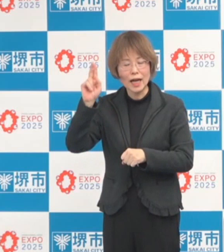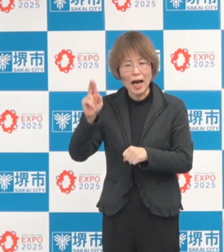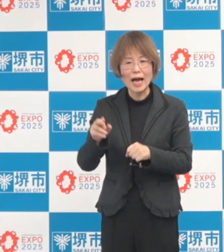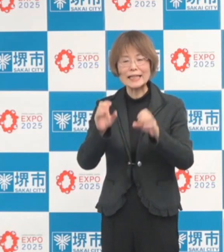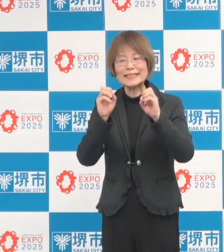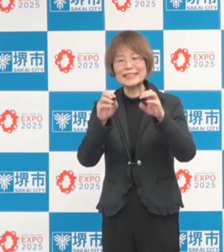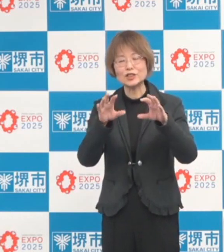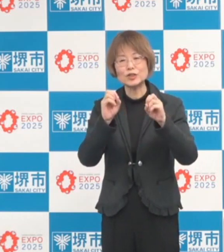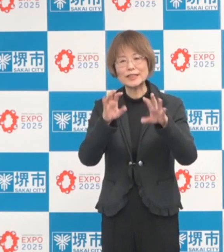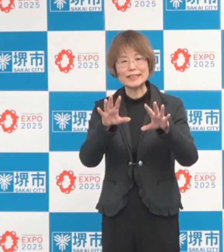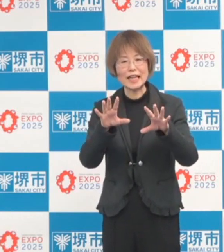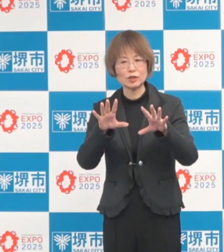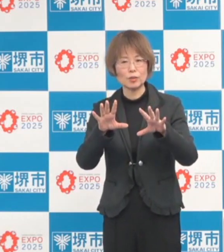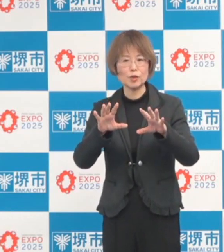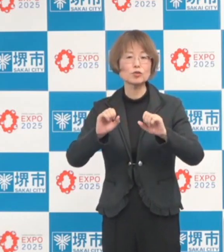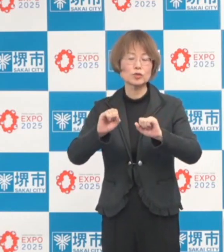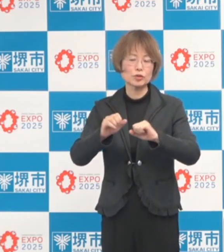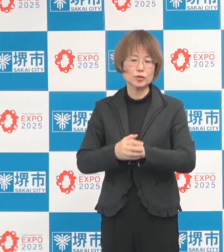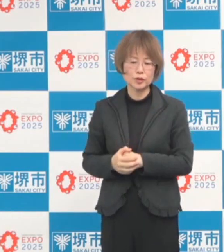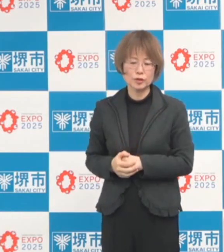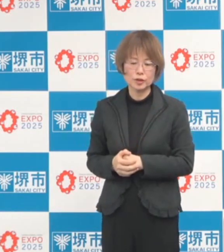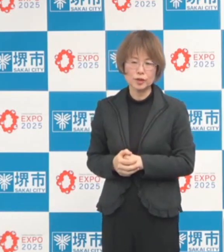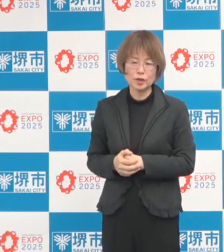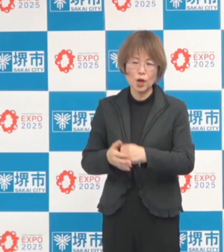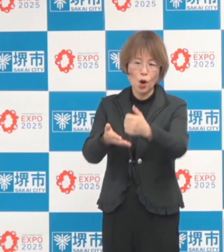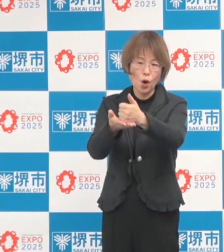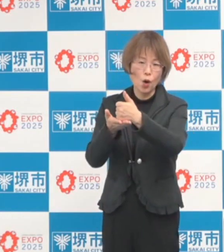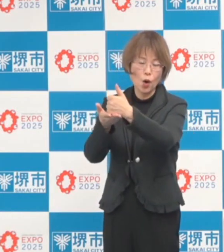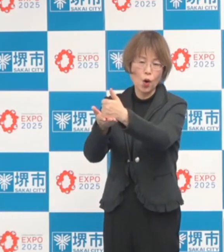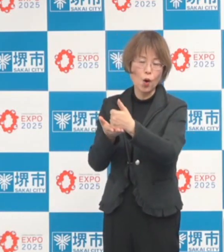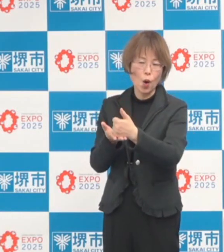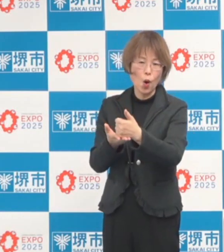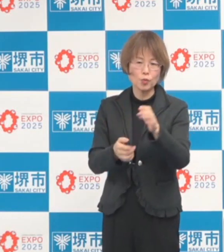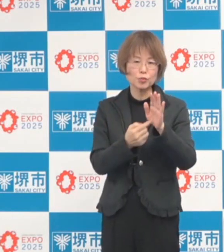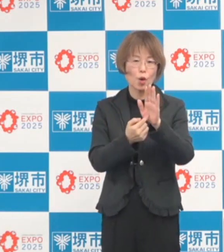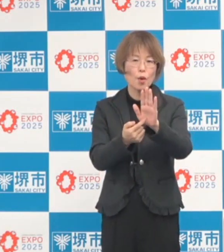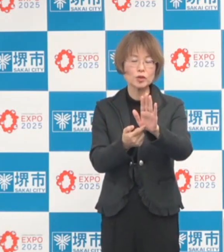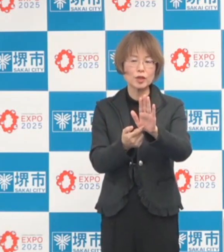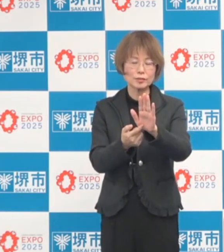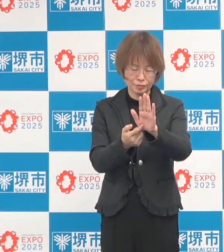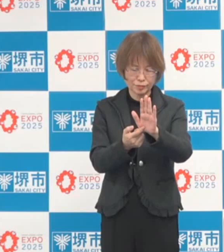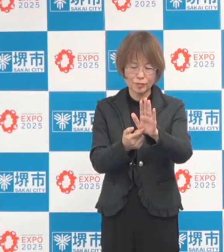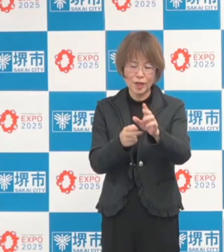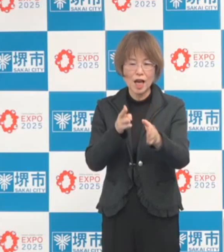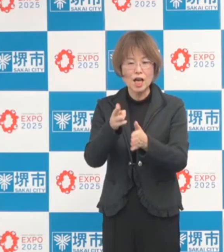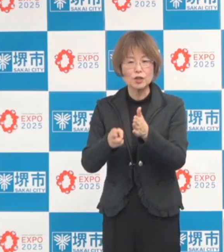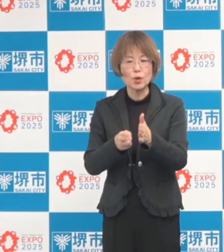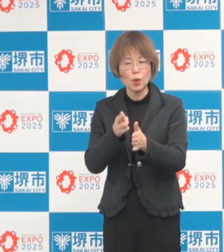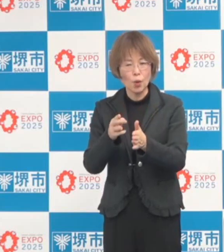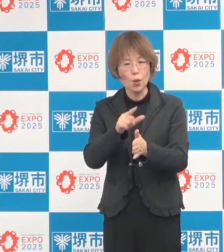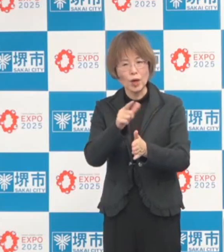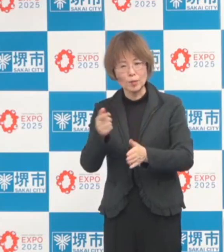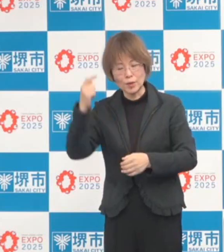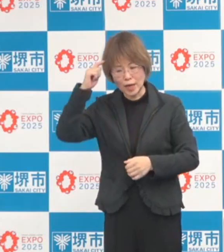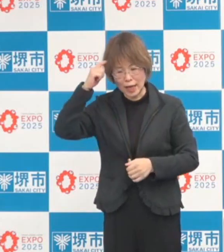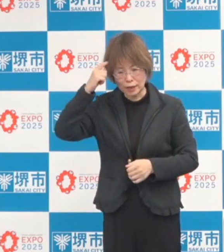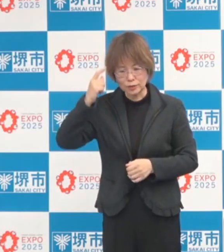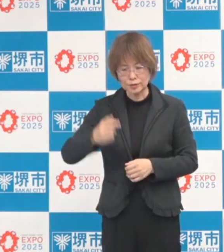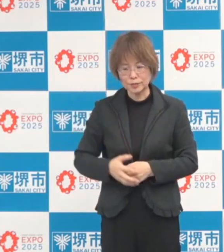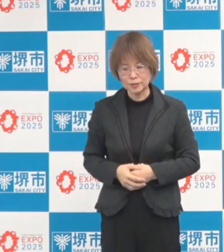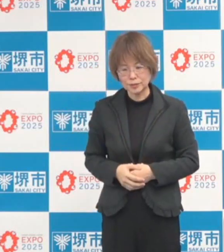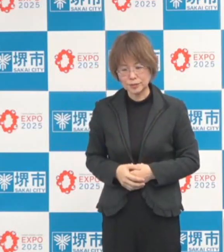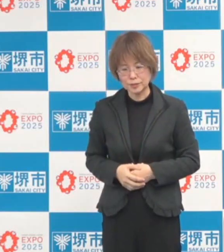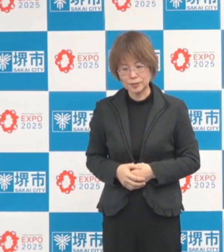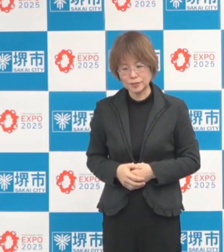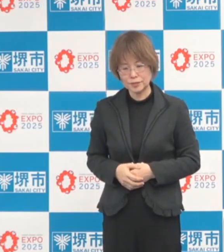参画をしまして、誘客プロモーションや旅行商品の造成を行います。